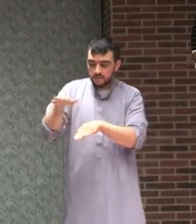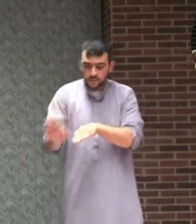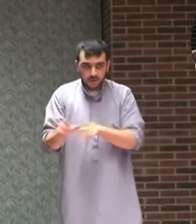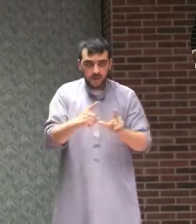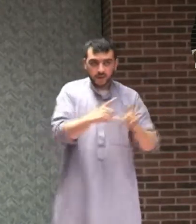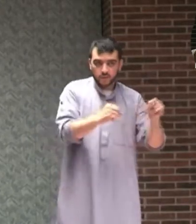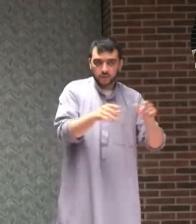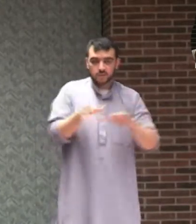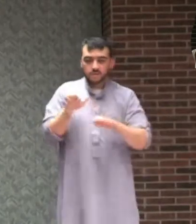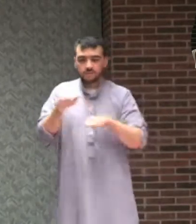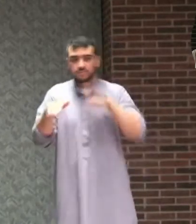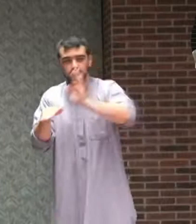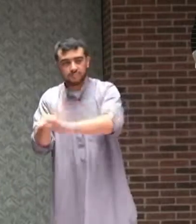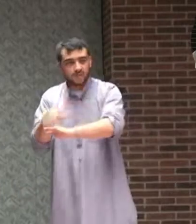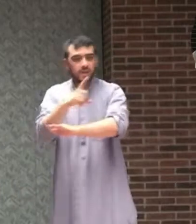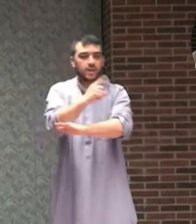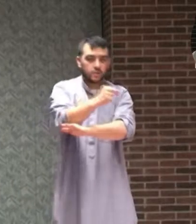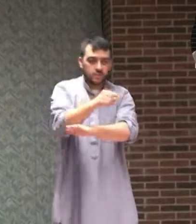pas ? Et